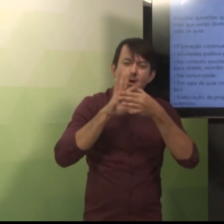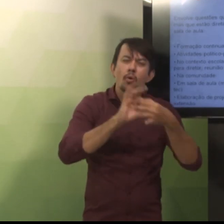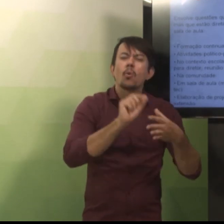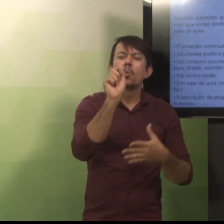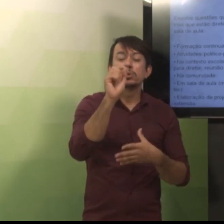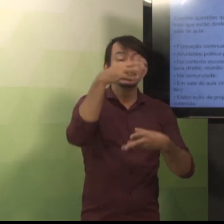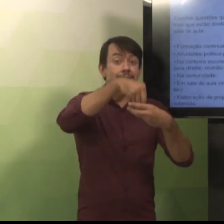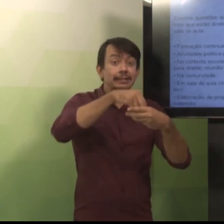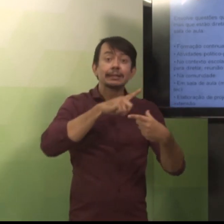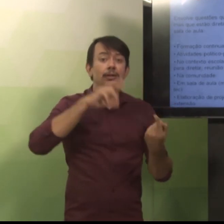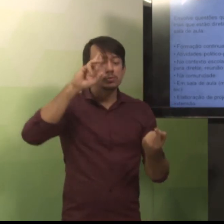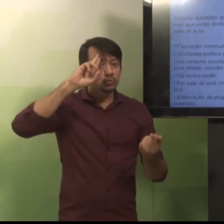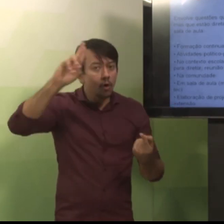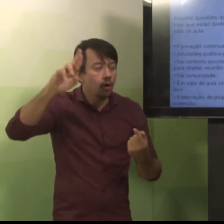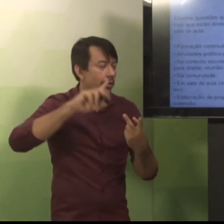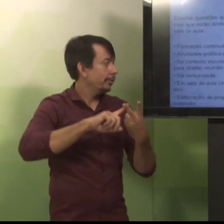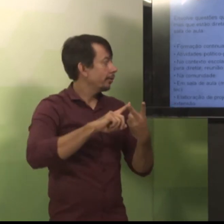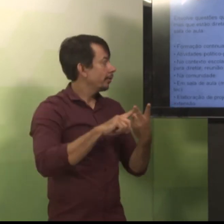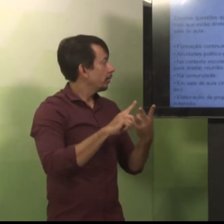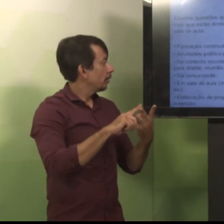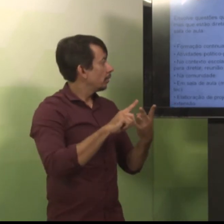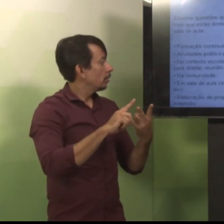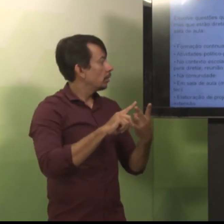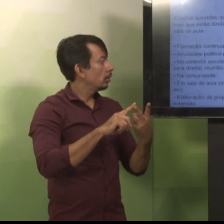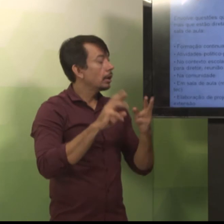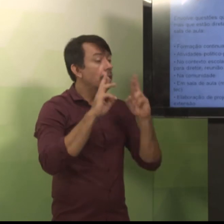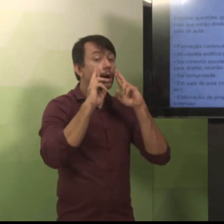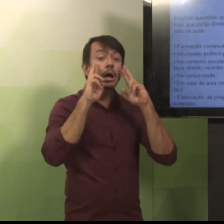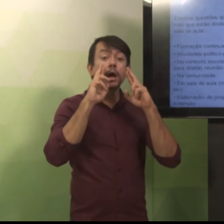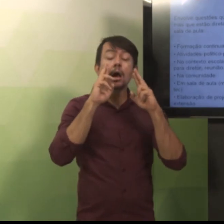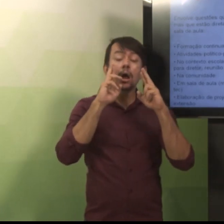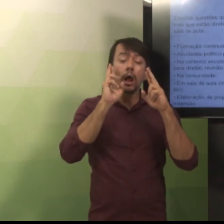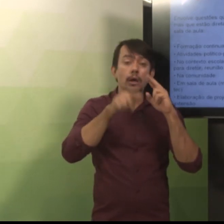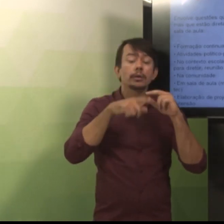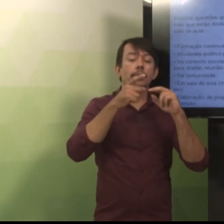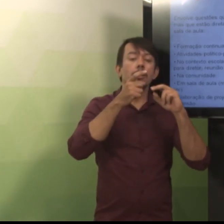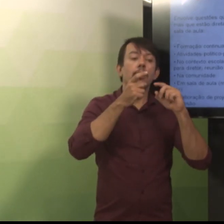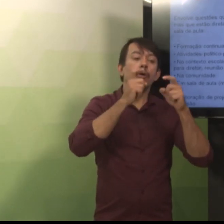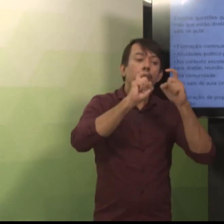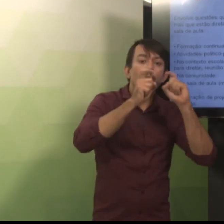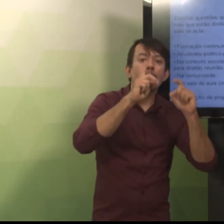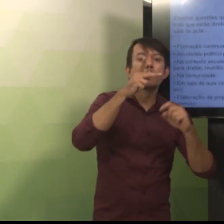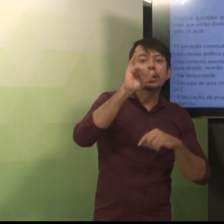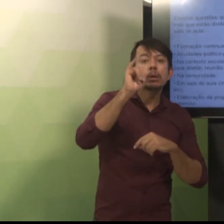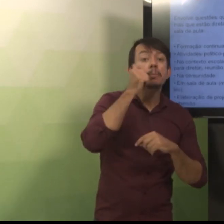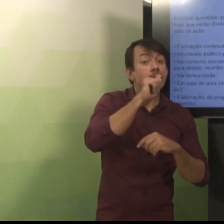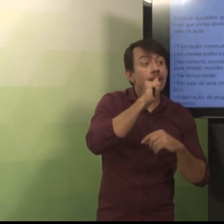No contexto escolar, nós temos ali o diretor, temos reuniões de pais